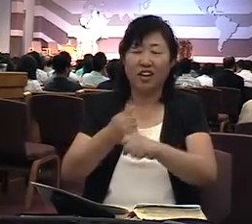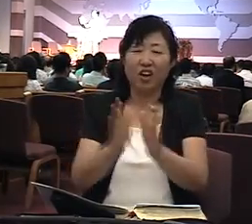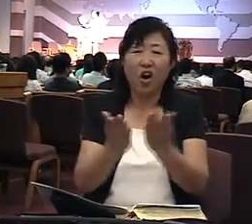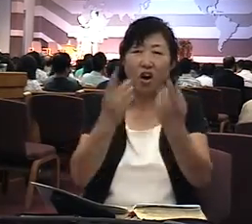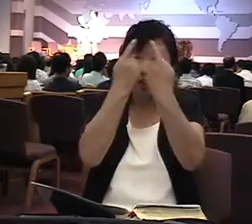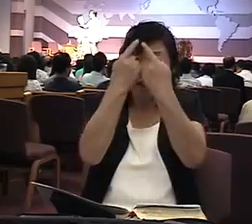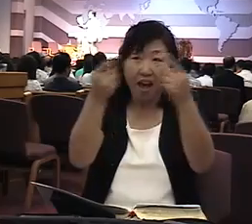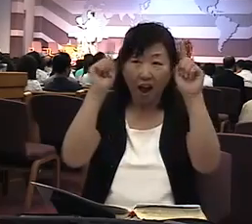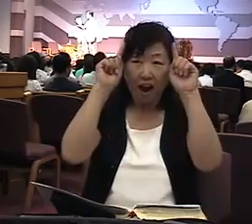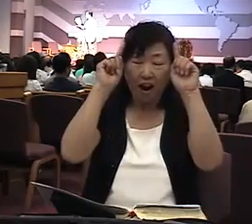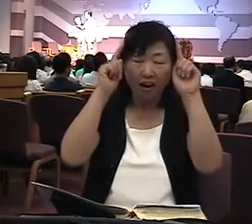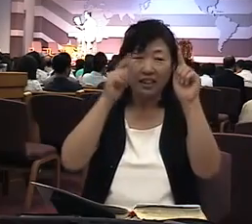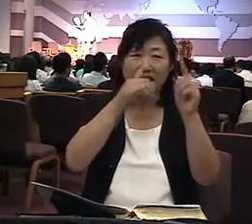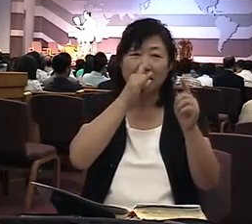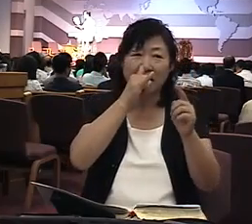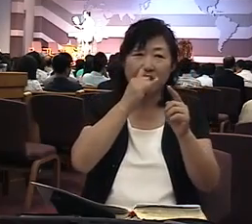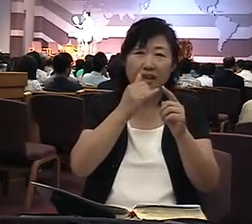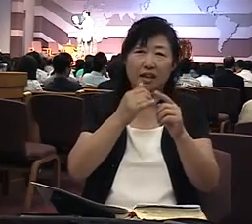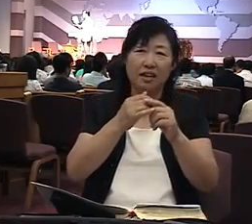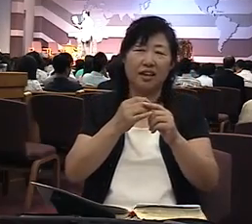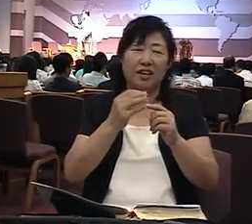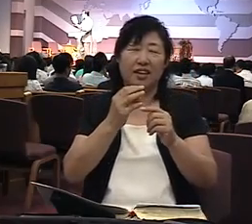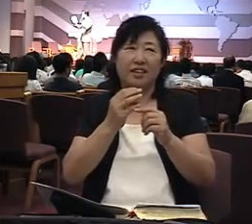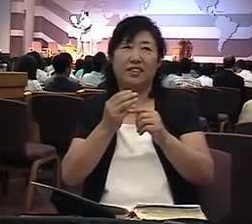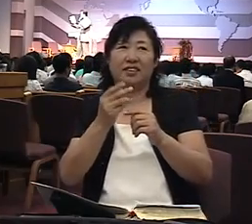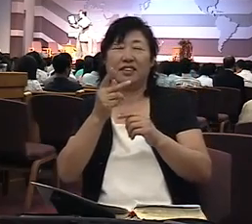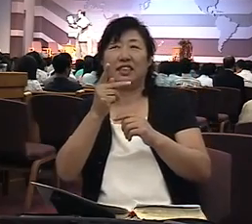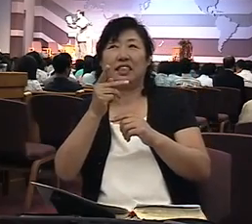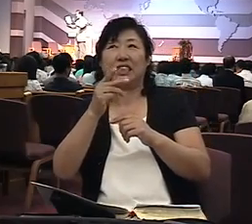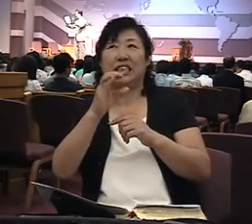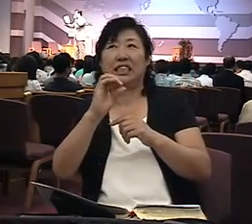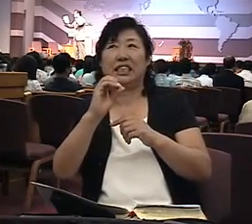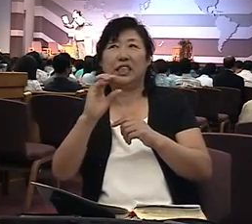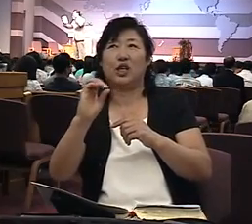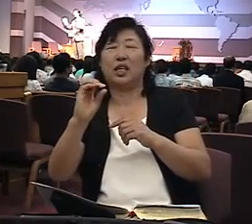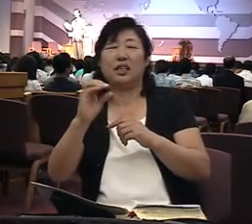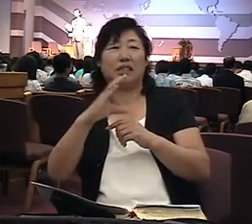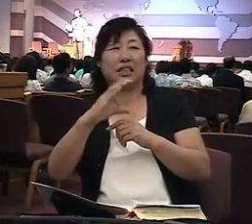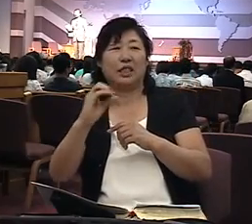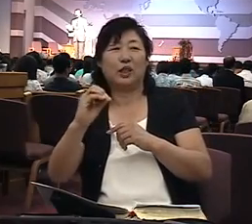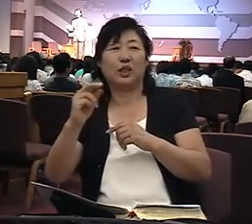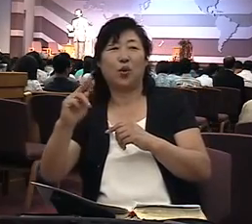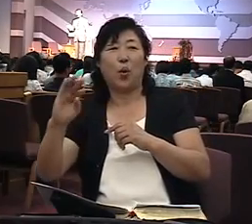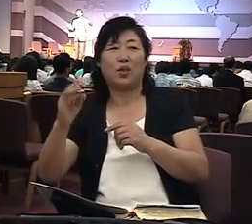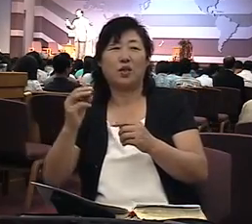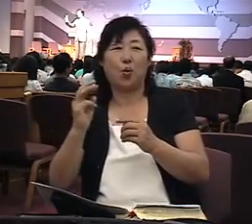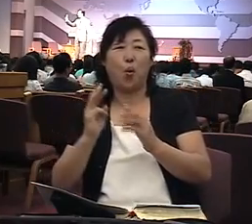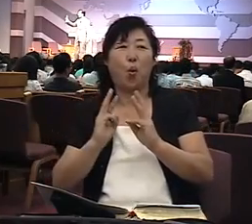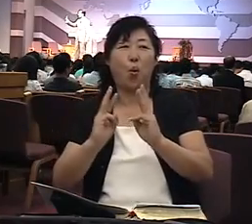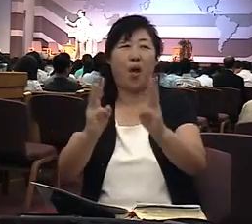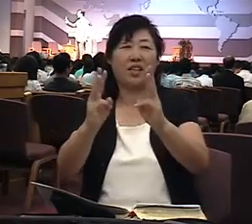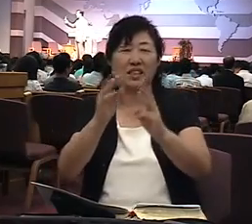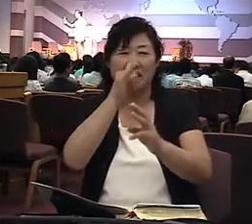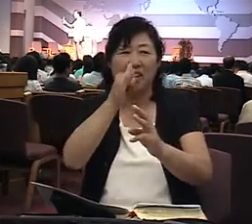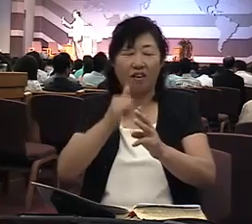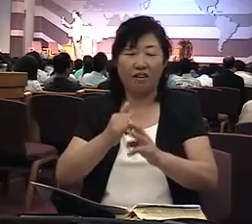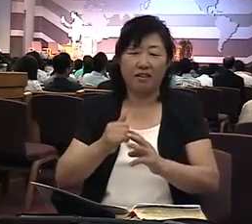여러분 보세요. 여기 보면 크로스웨이, 성경탐구, 목적이 이끄는 교리, 새생명반이 있습니다. 이거요 오늘 여러분